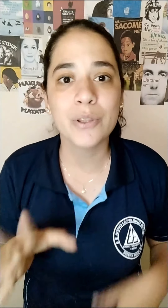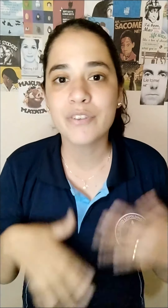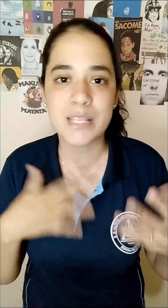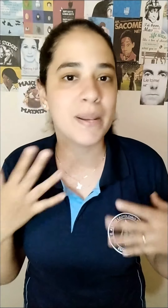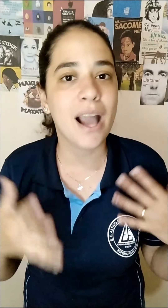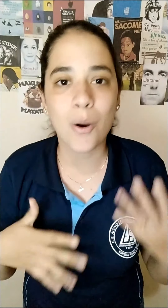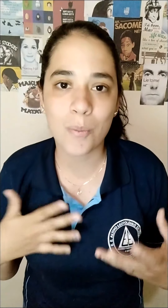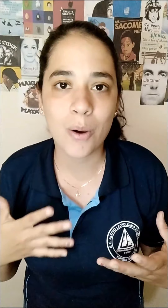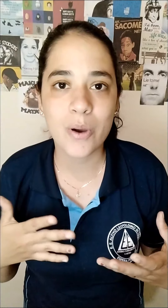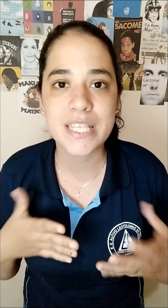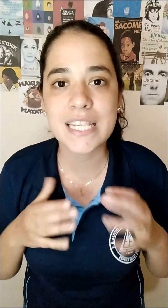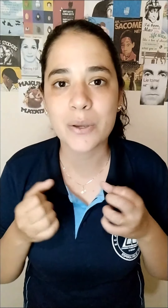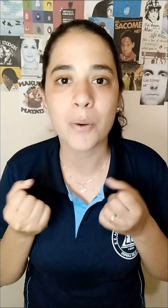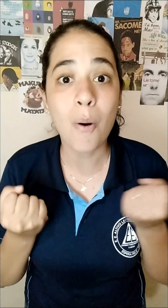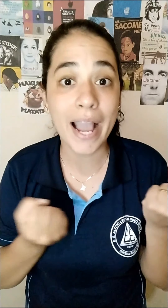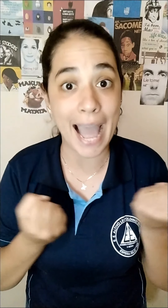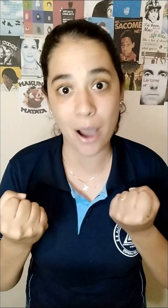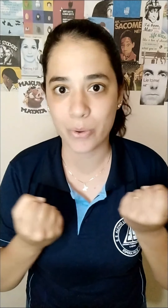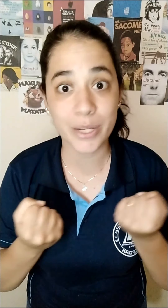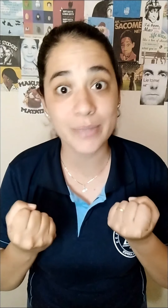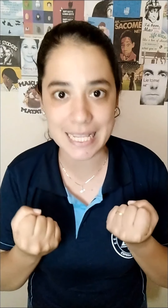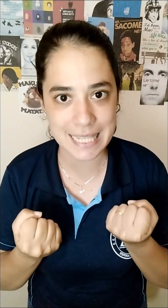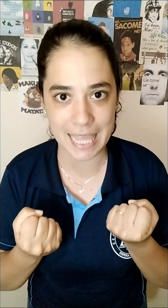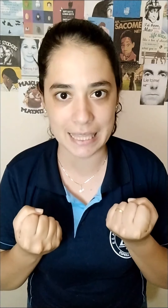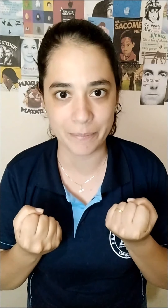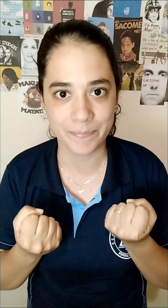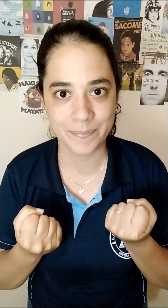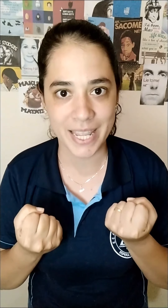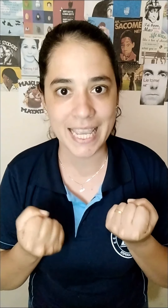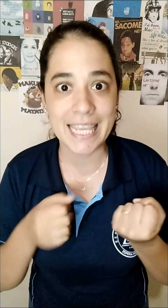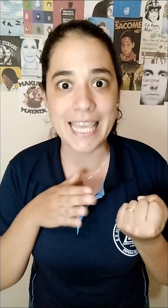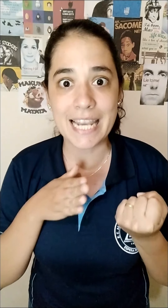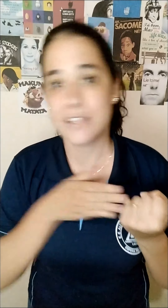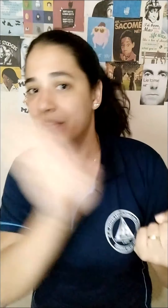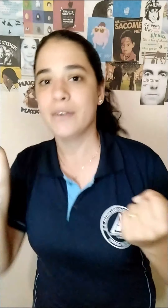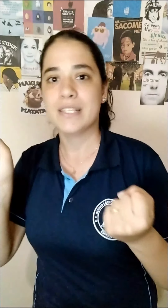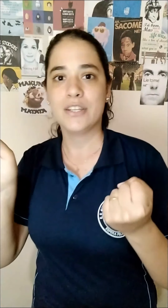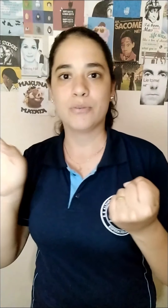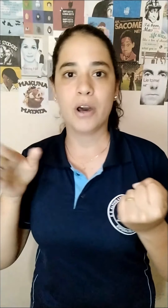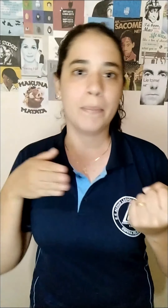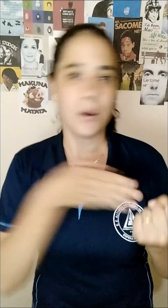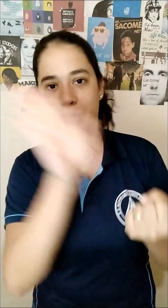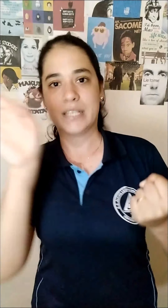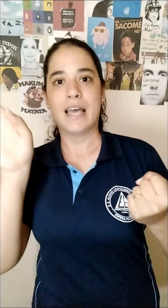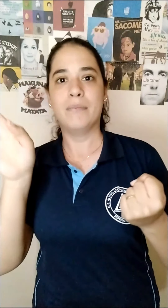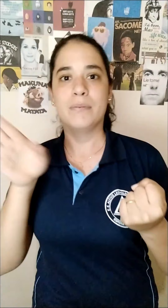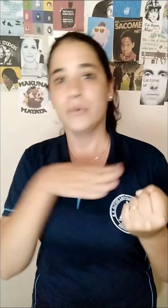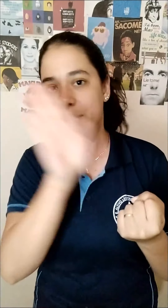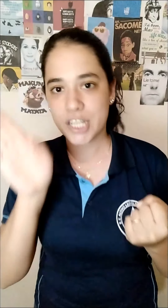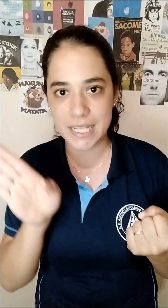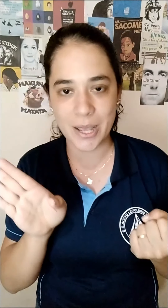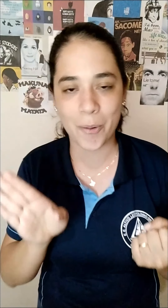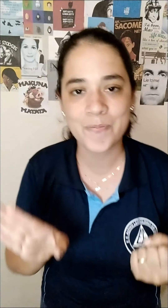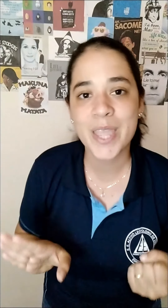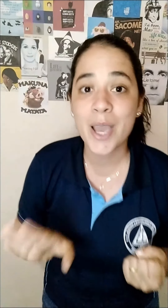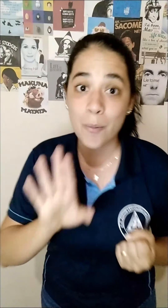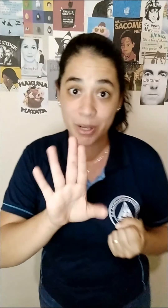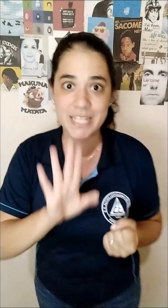vai explicar alguma coisa, eles são igual carro que não dá seta. Que eles viram assim de uma hora para outra, sabe? Muda a direção. Por